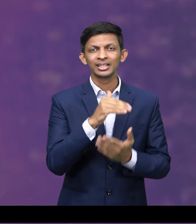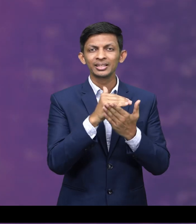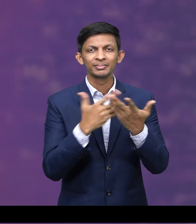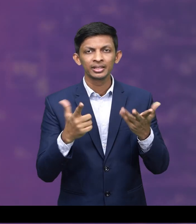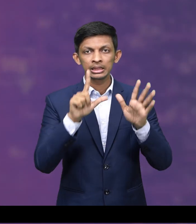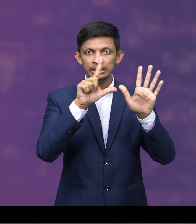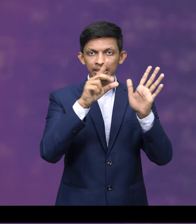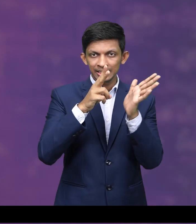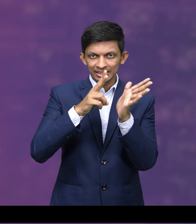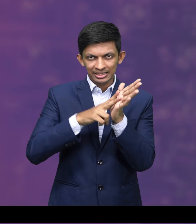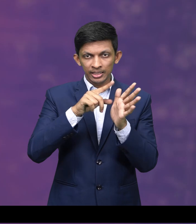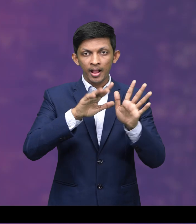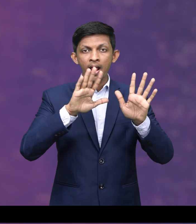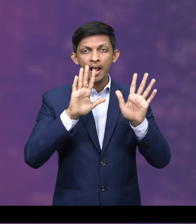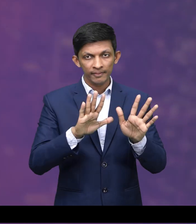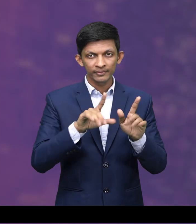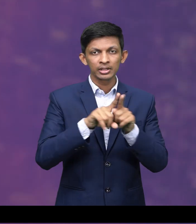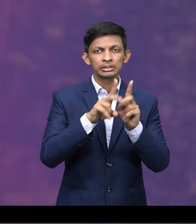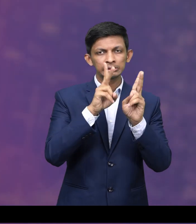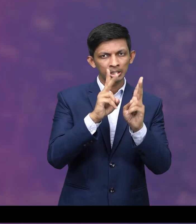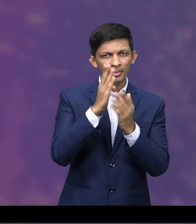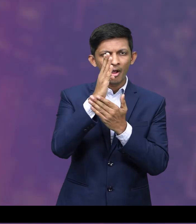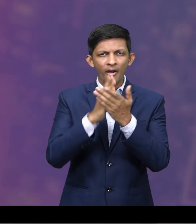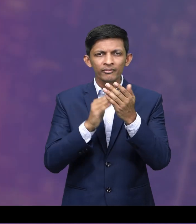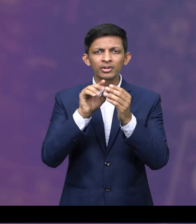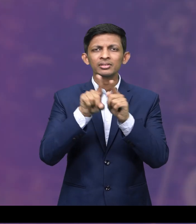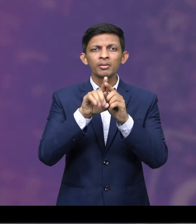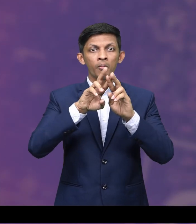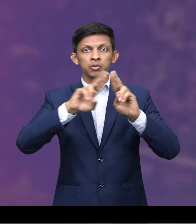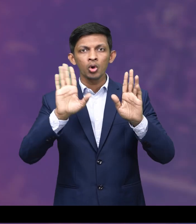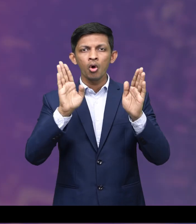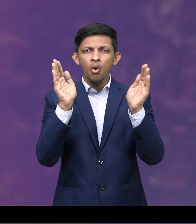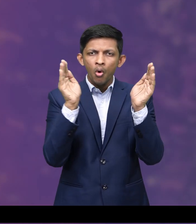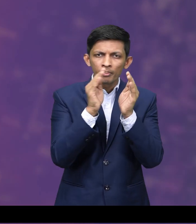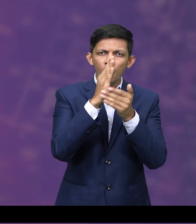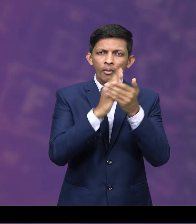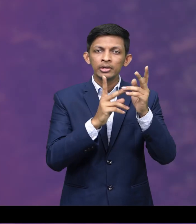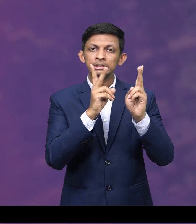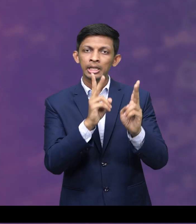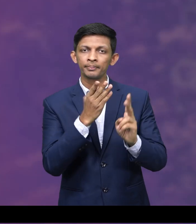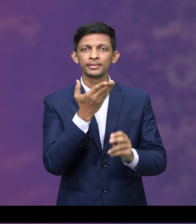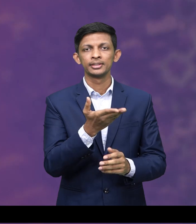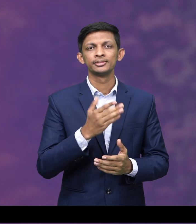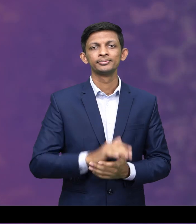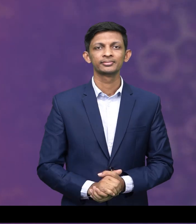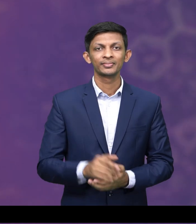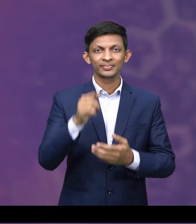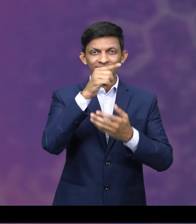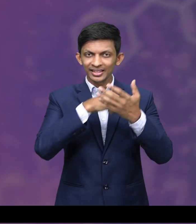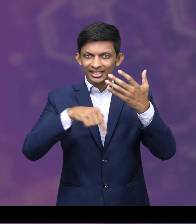7n స్థిరమైన సగం నిండిన కాన్ఫిగరేషన్ను కలిగి ఉండడం దీనికి కారణం.